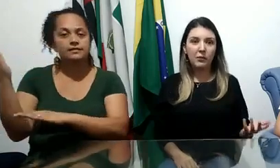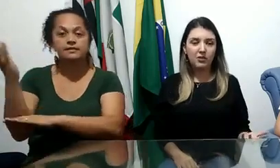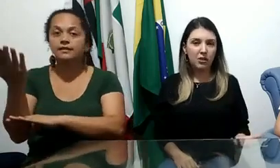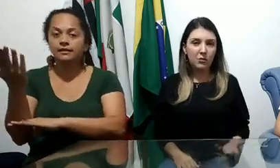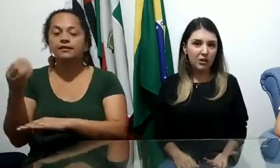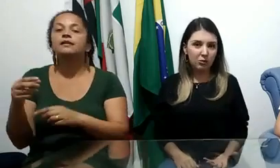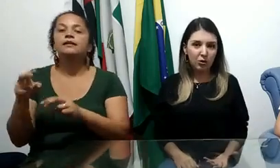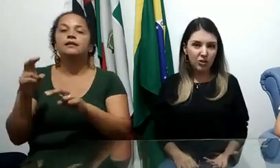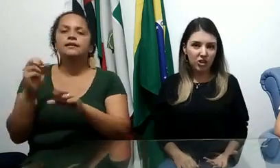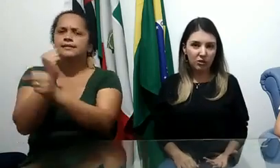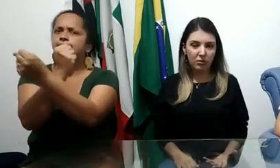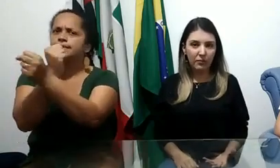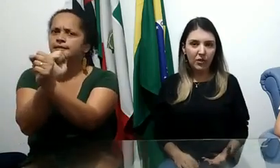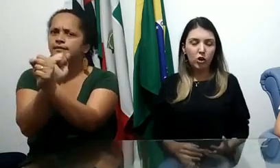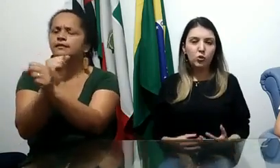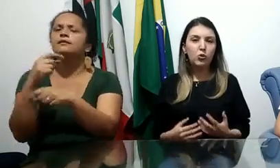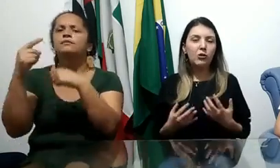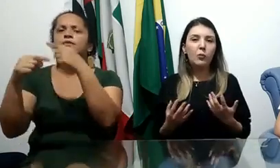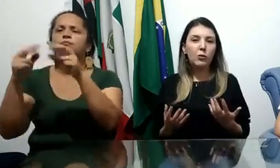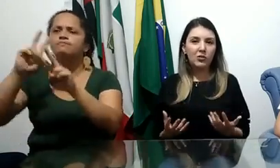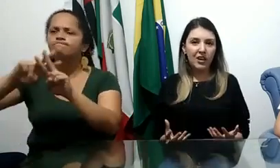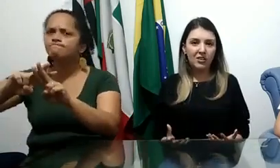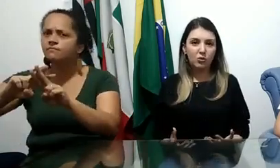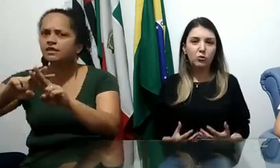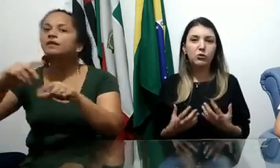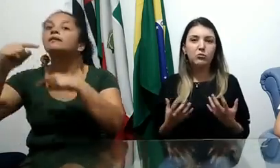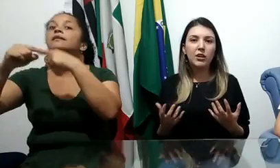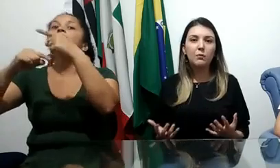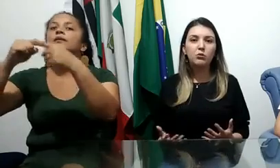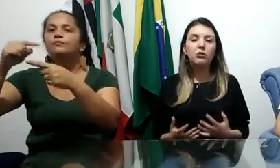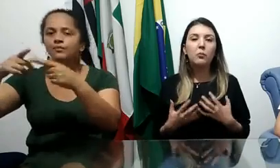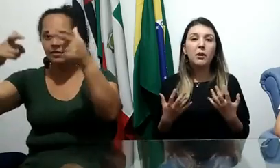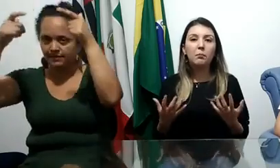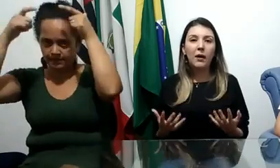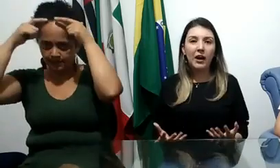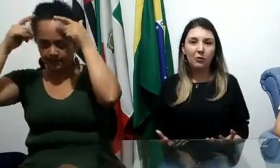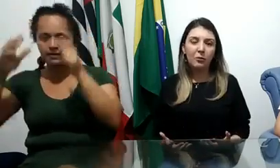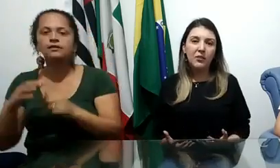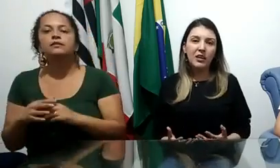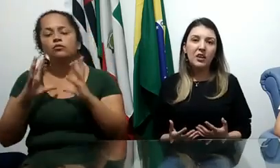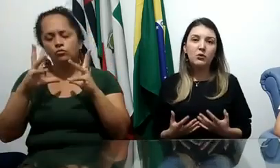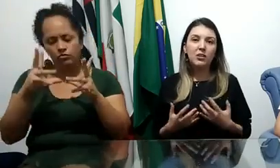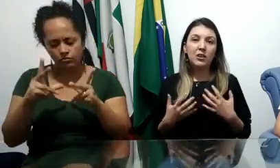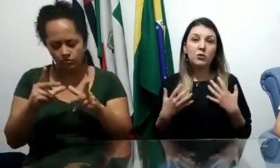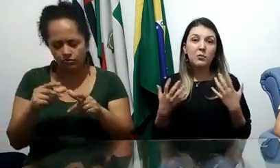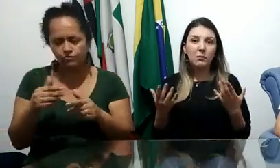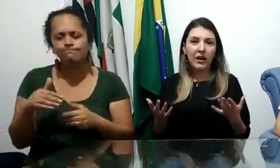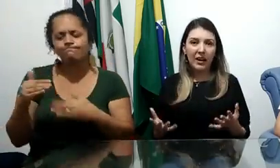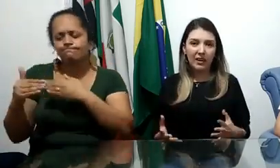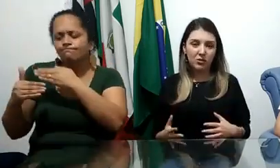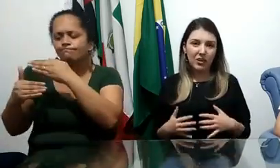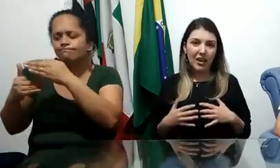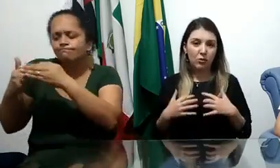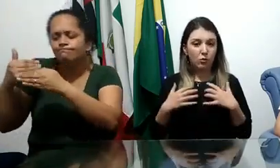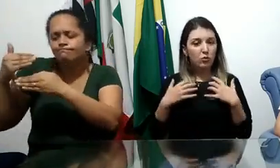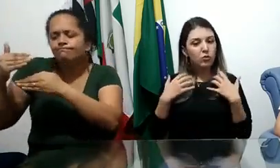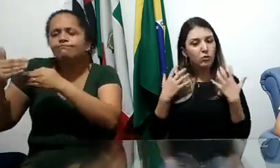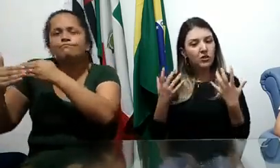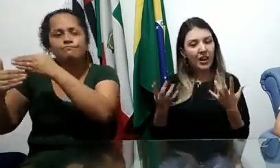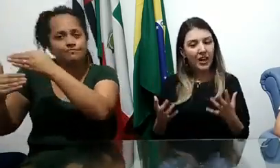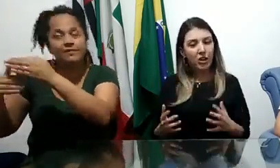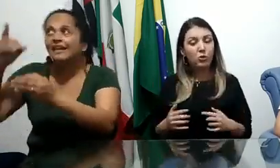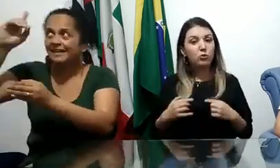voltar para ser o libertador do Egito. Tudo é um processo, tudo é um tempo, tudo é um preparo. Deus quer nos preparar, Deus quer